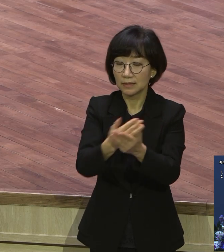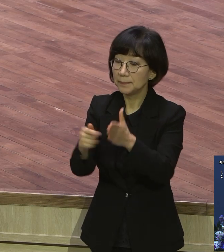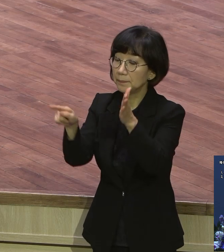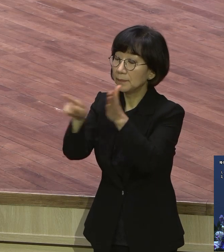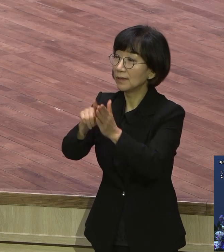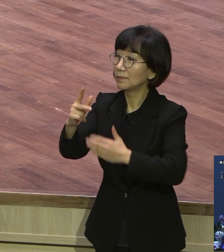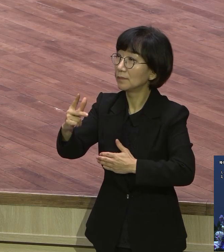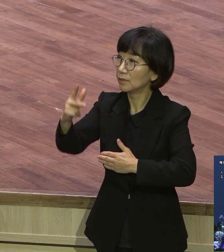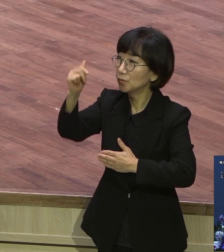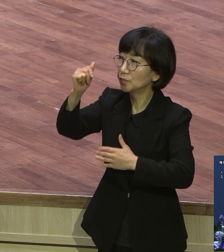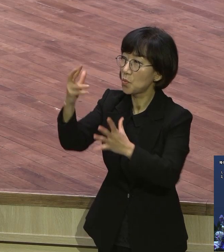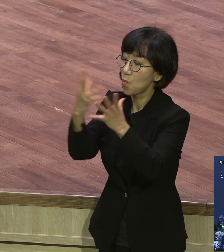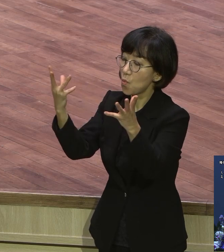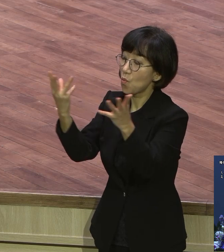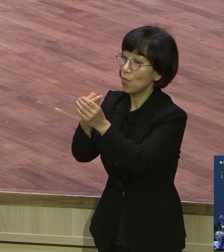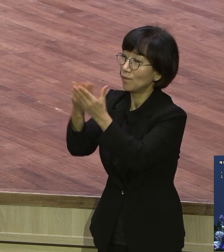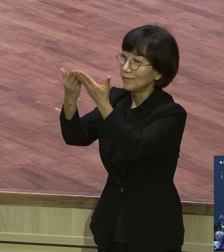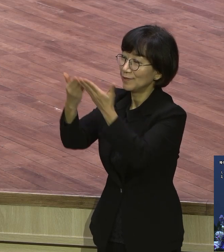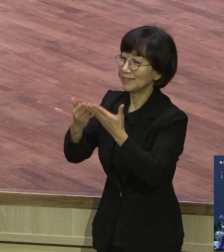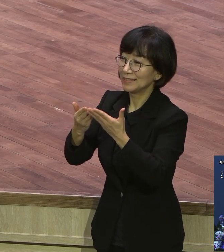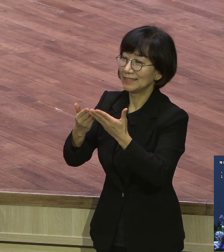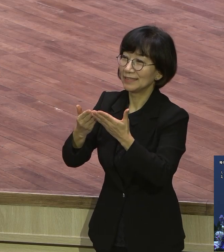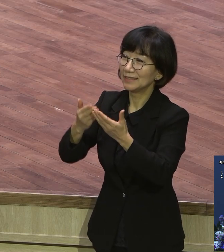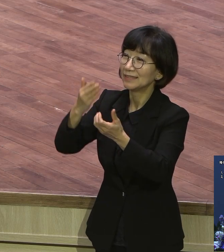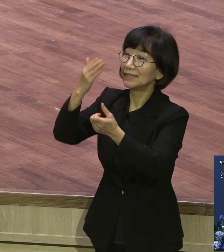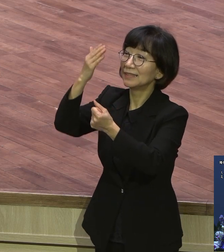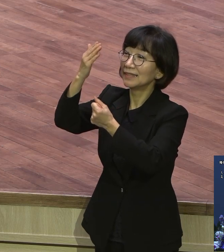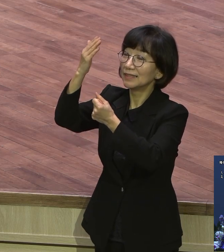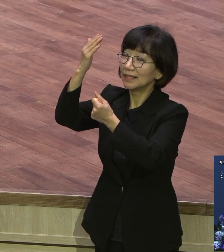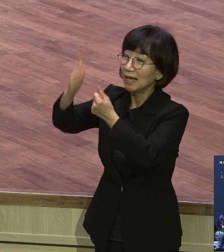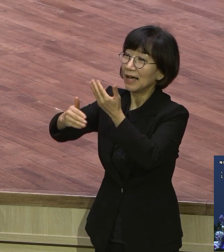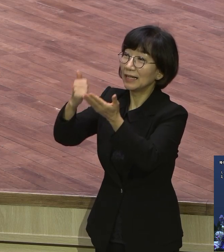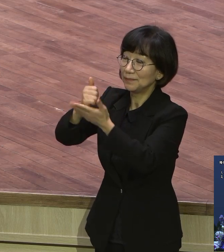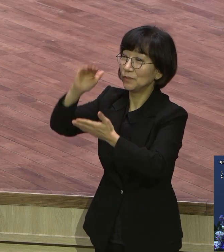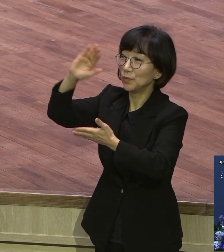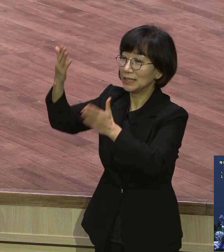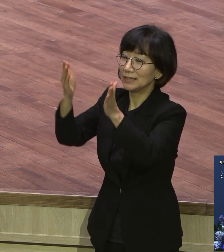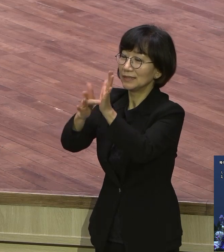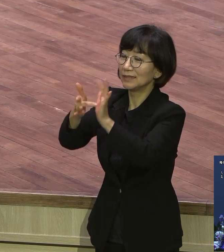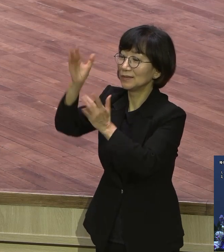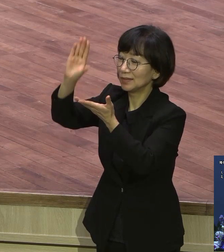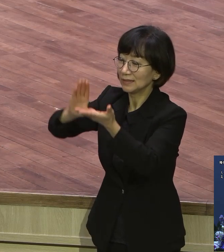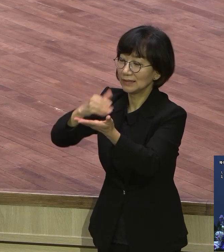또 온전히 하시는 하나님이신 이 예수 글씨를 바라본